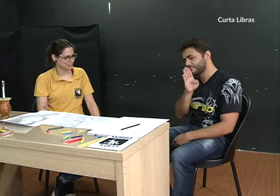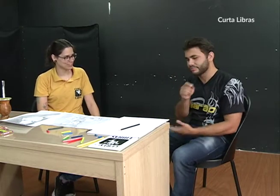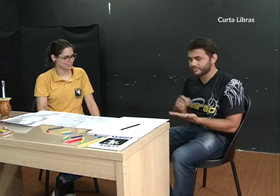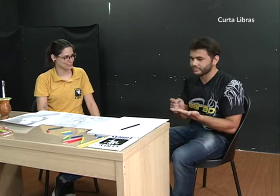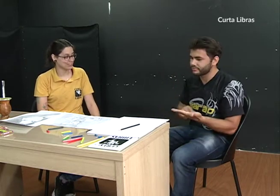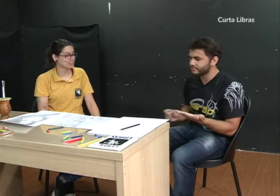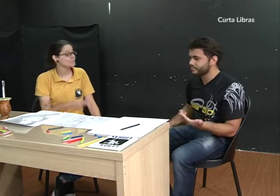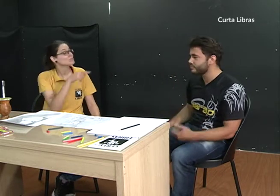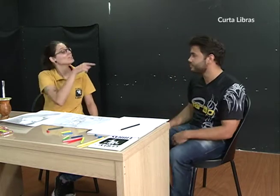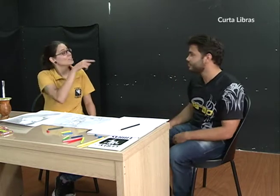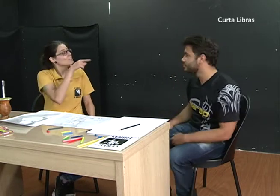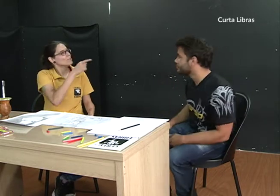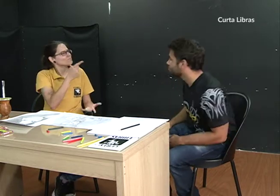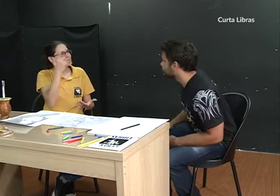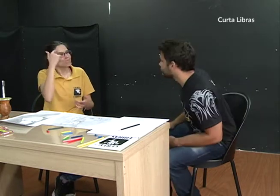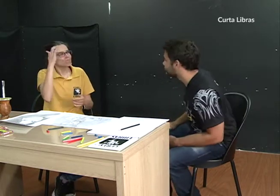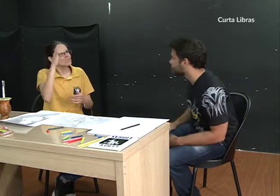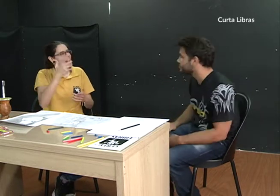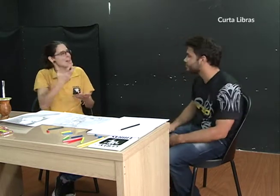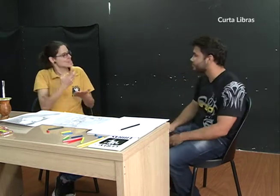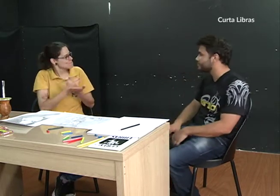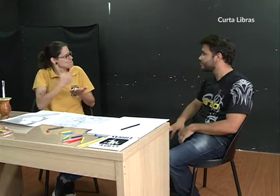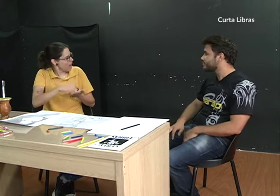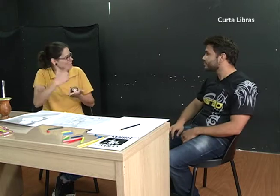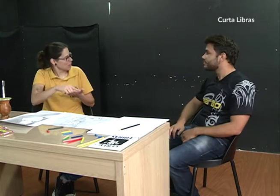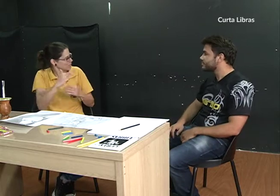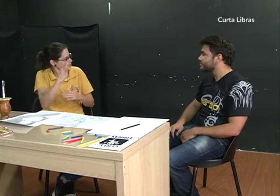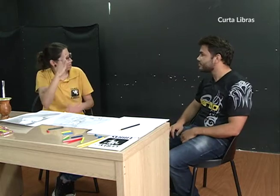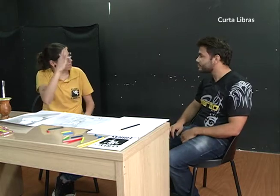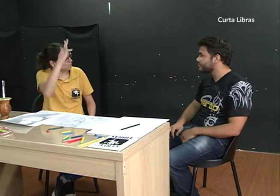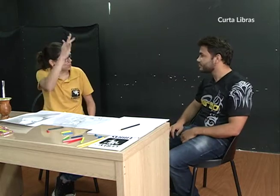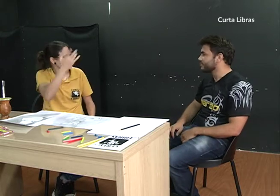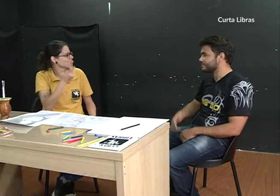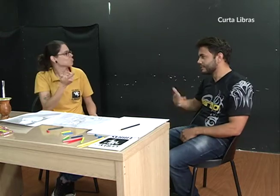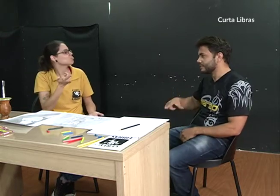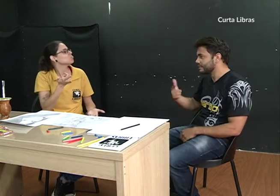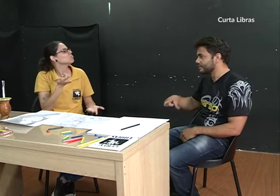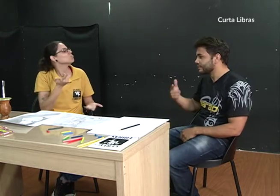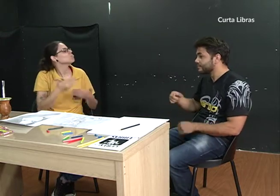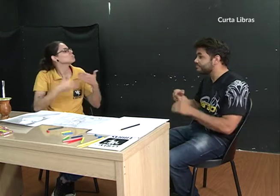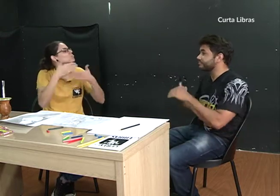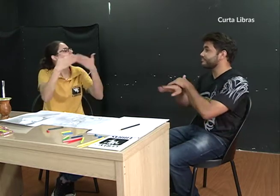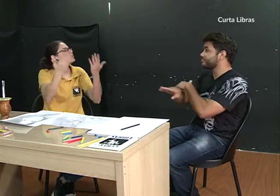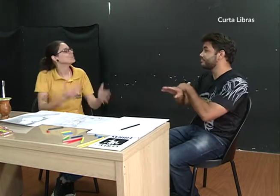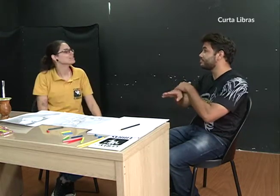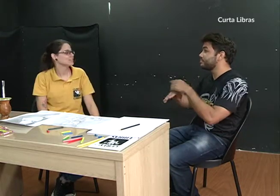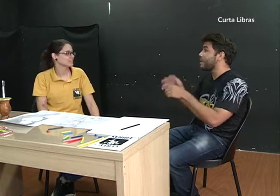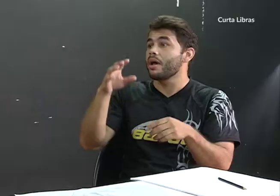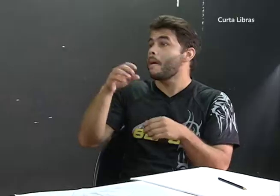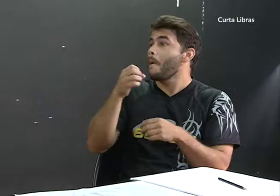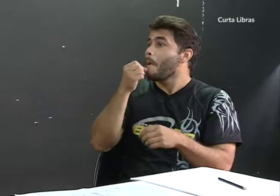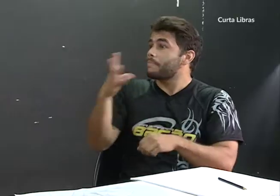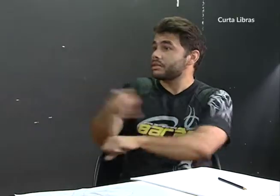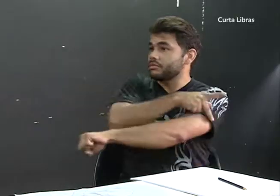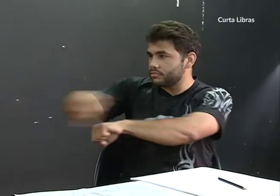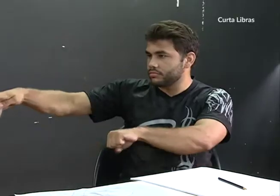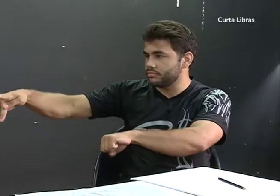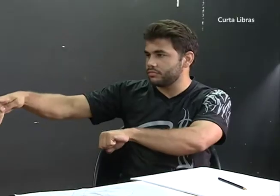pessoa atrapalha um pouco. É melhor com um desenho parado, porque já faço o desenho direto. Você tem vontade de, no futuro, desenhar cada vez